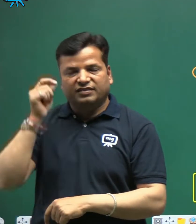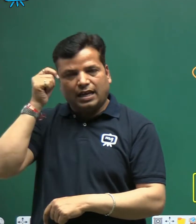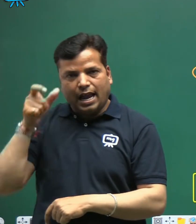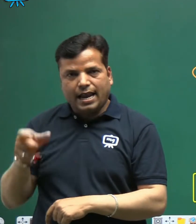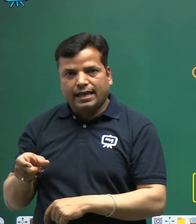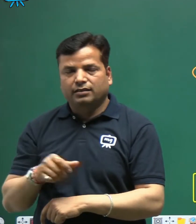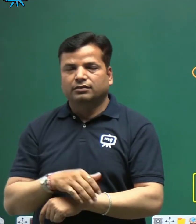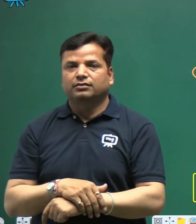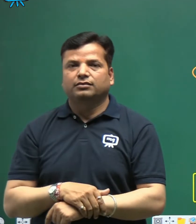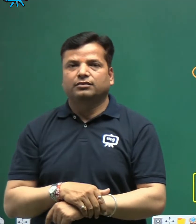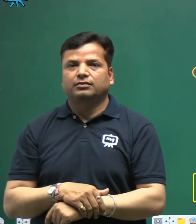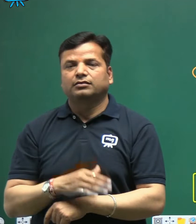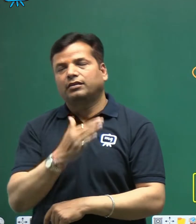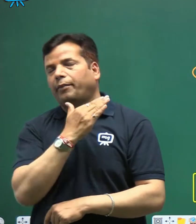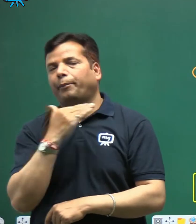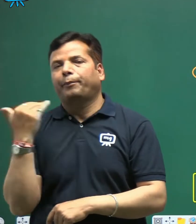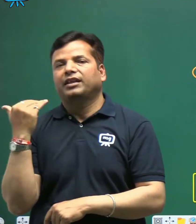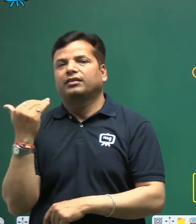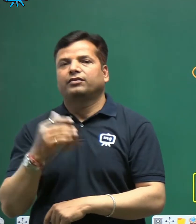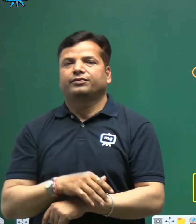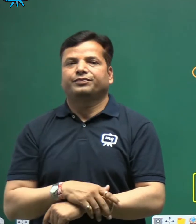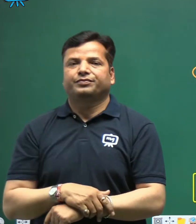death, मृत्यु,